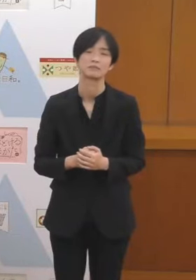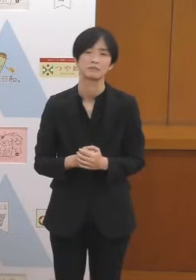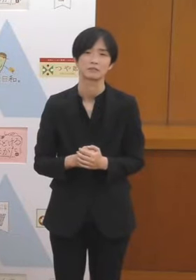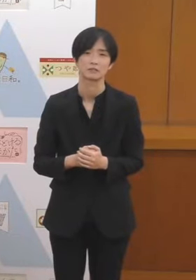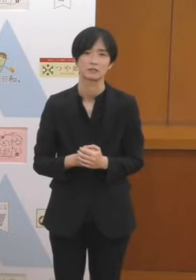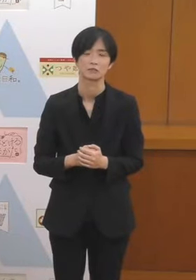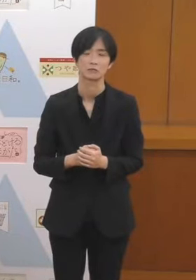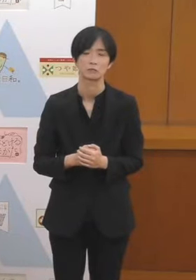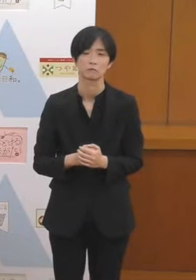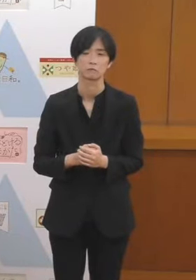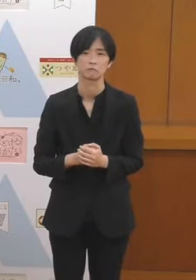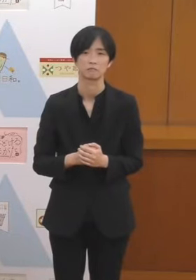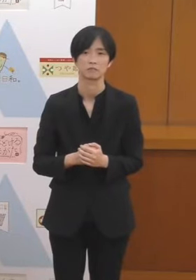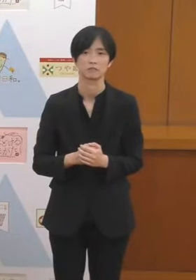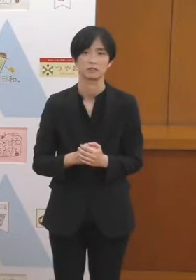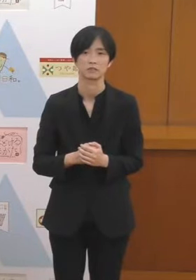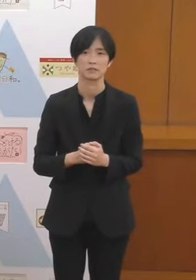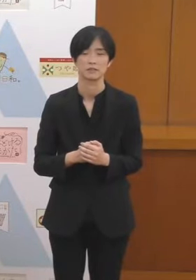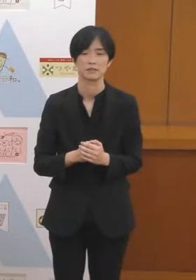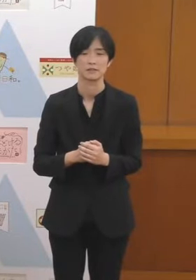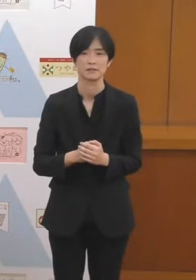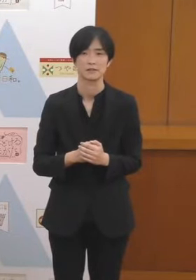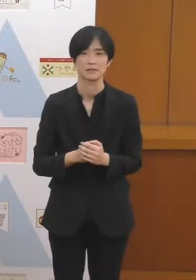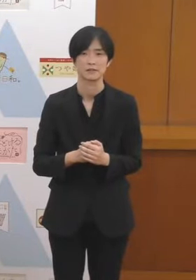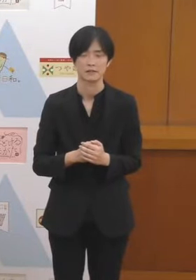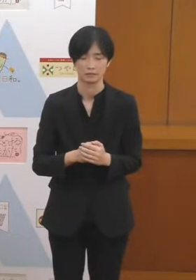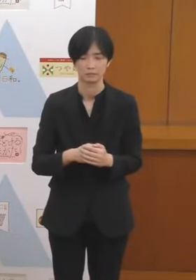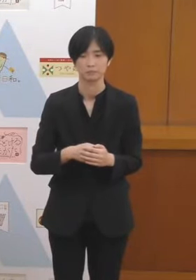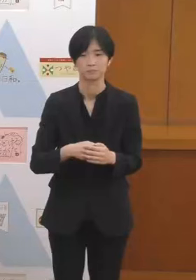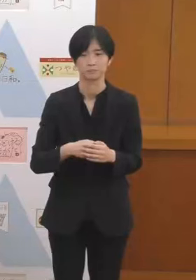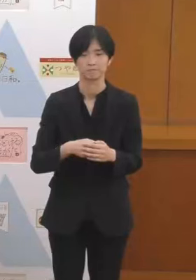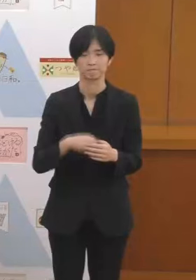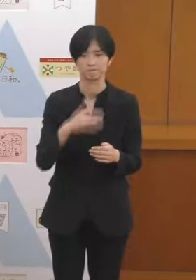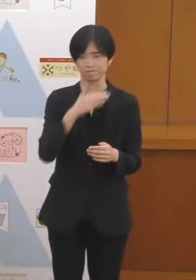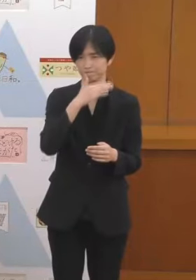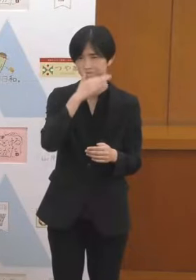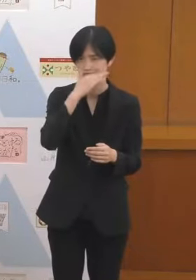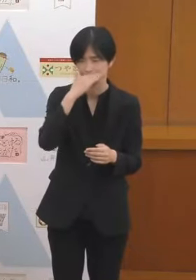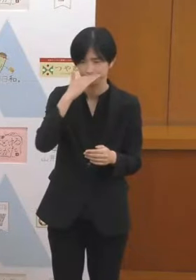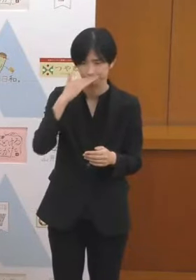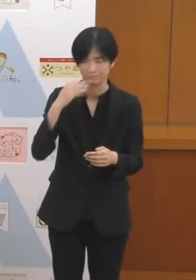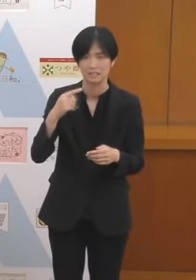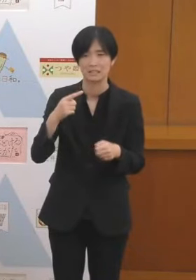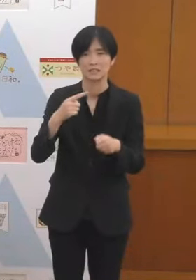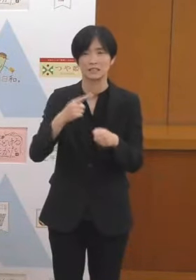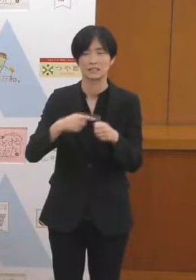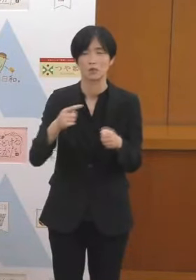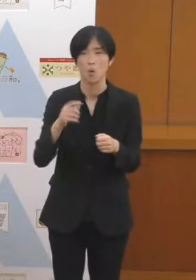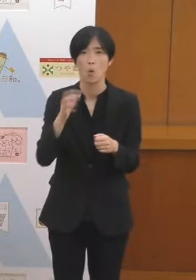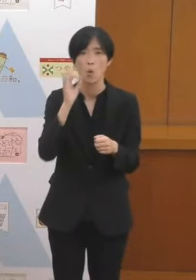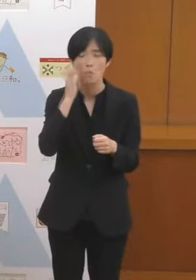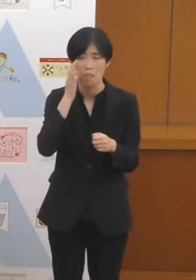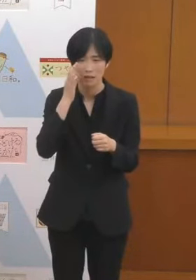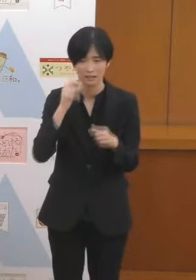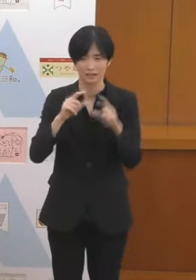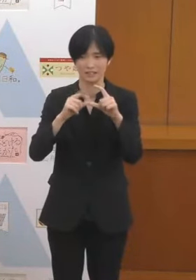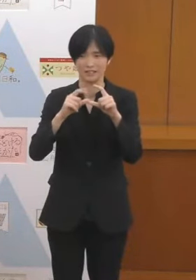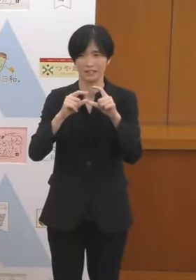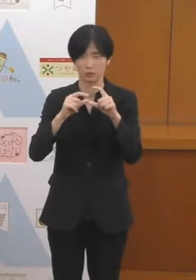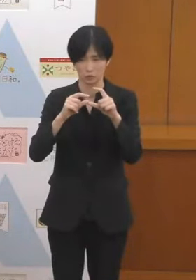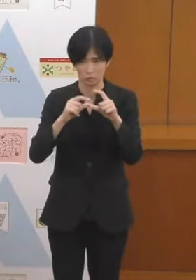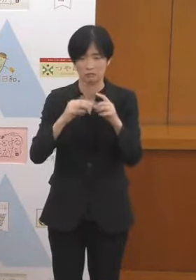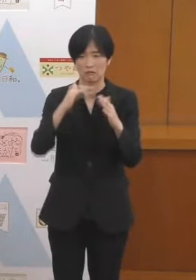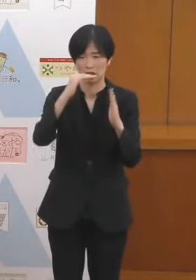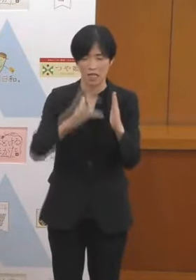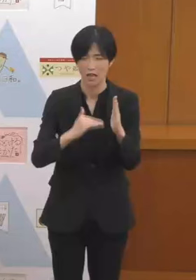またあの1前比率を上げてええそしてブランドマというものを